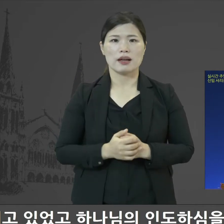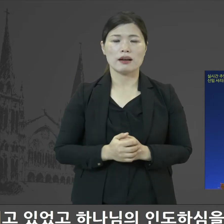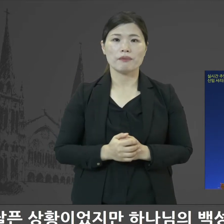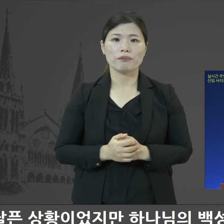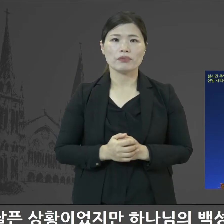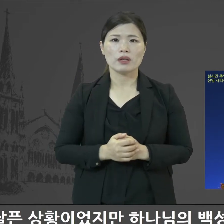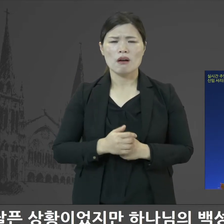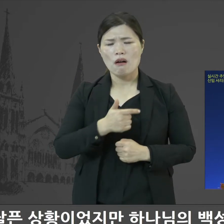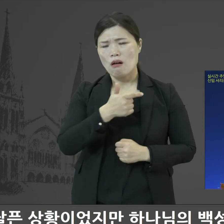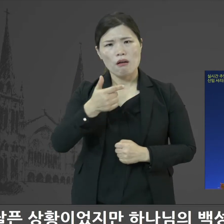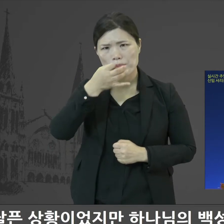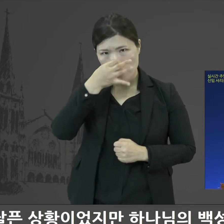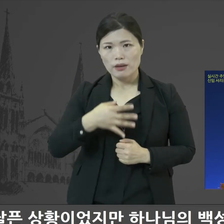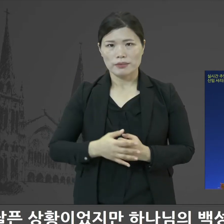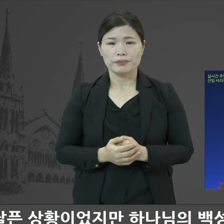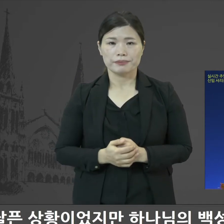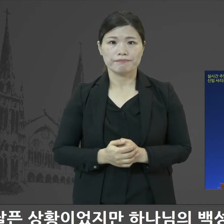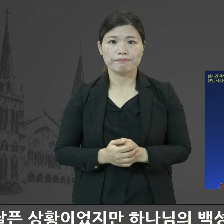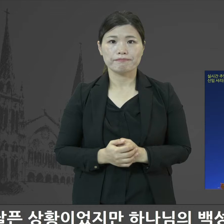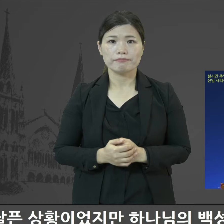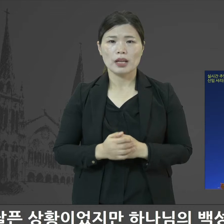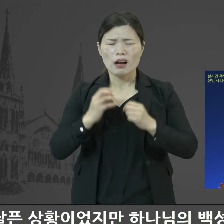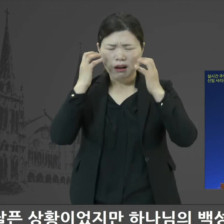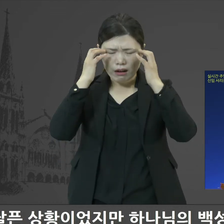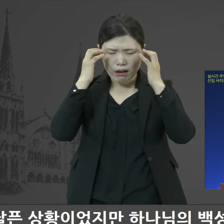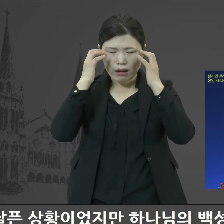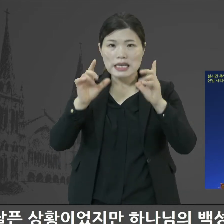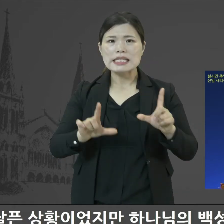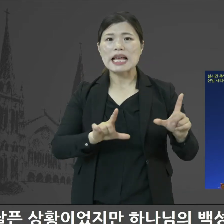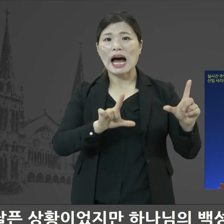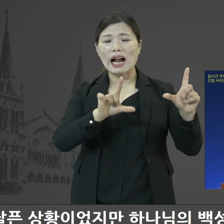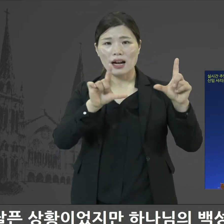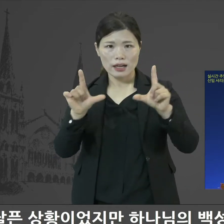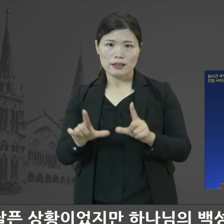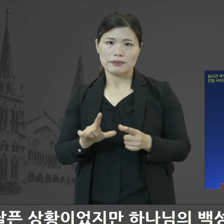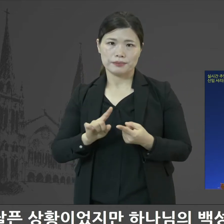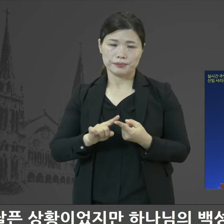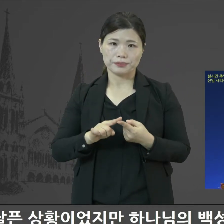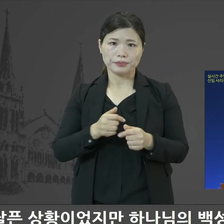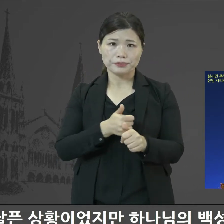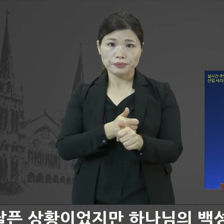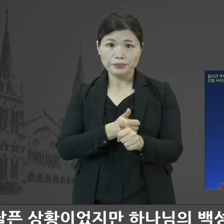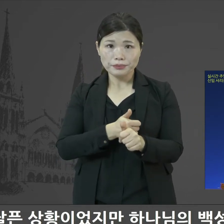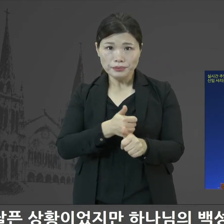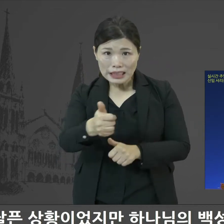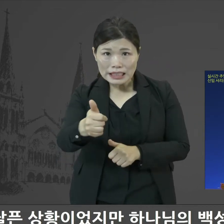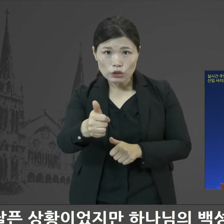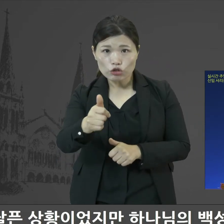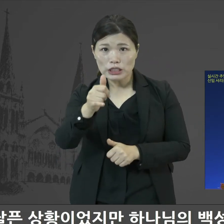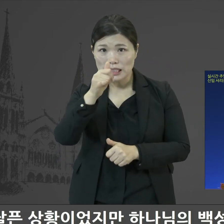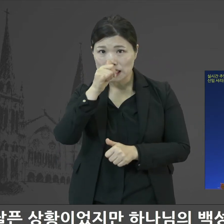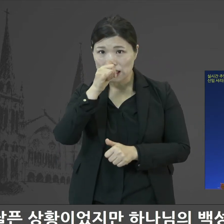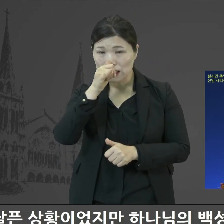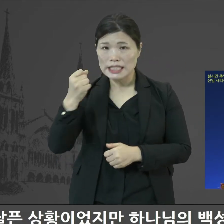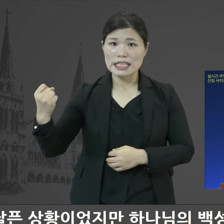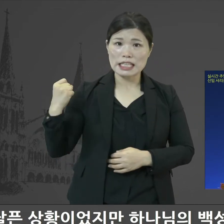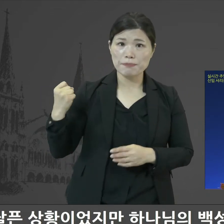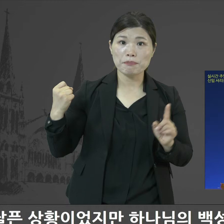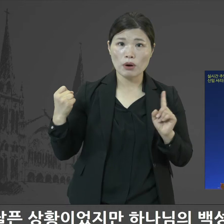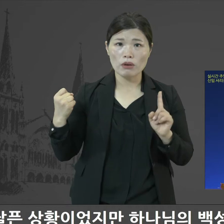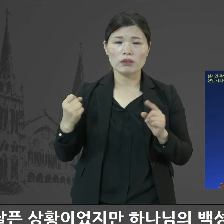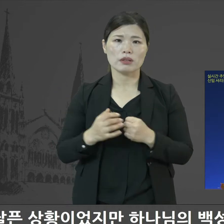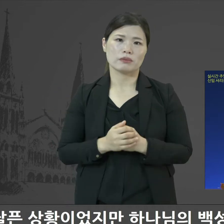얼마나 힘들었겠습니까, 여러분? 그 고된 삶을 이길 수 있는 유일한 원동력이 하나 있었는데 그것은